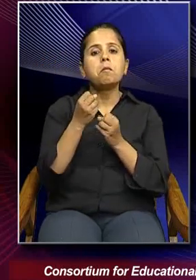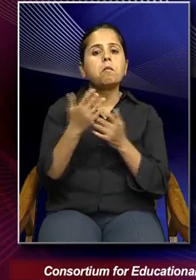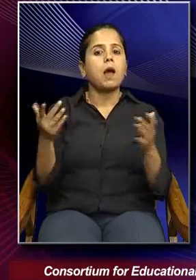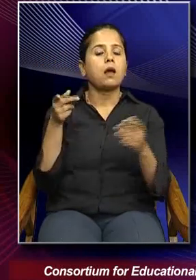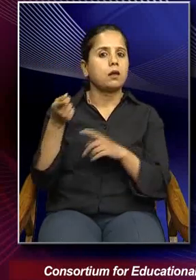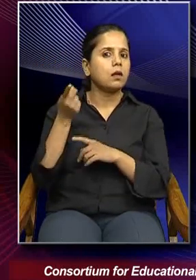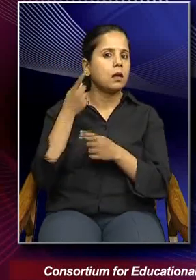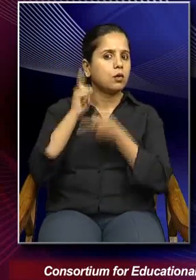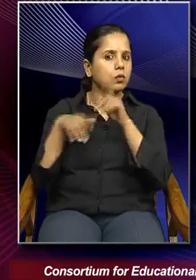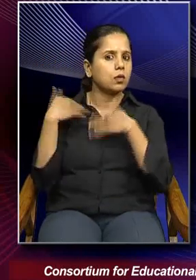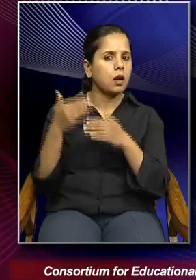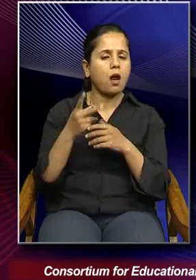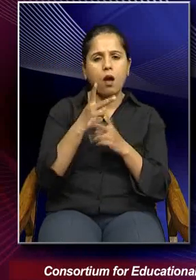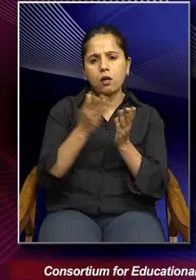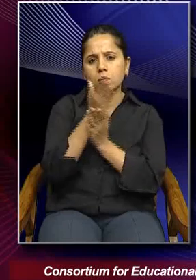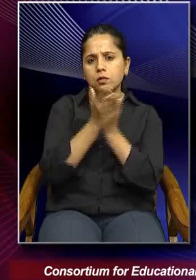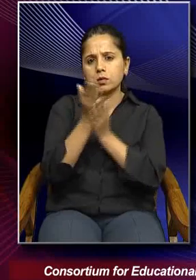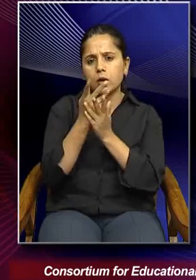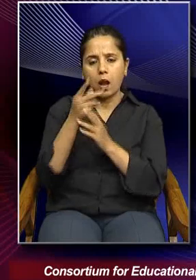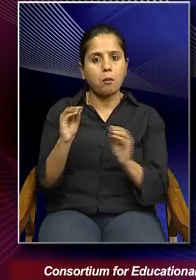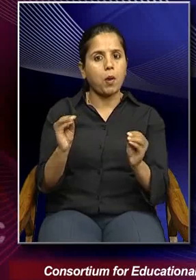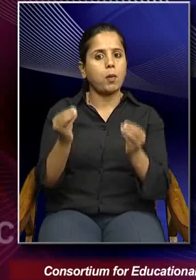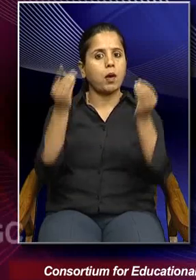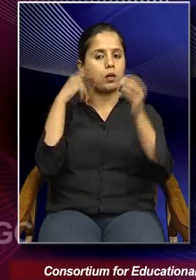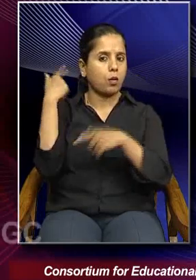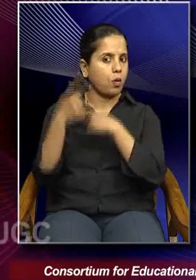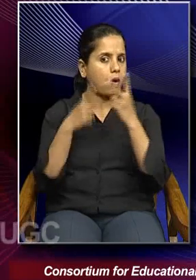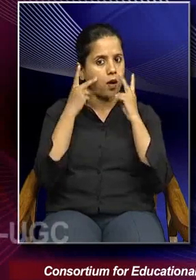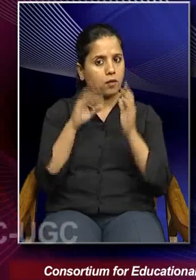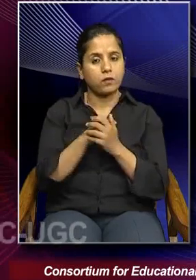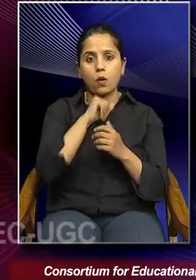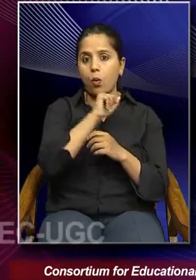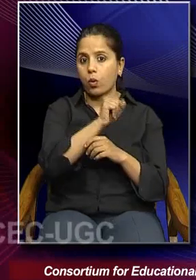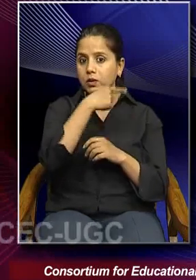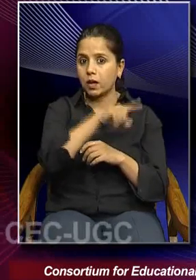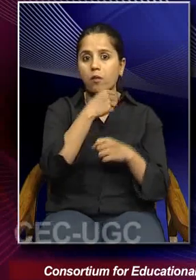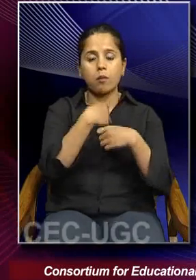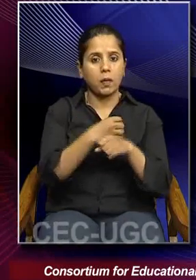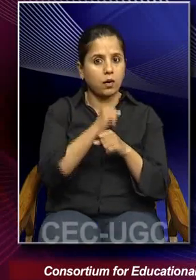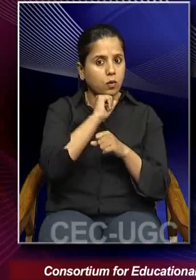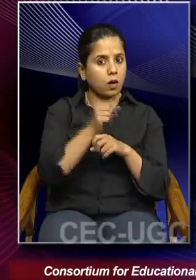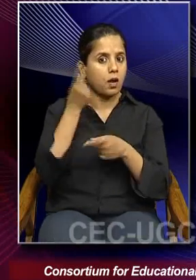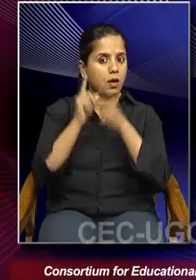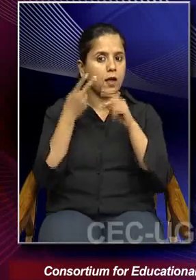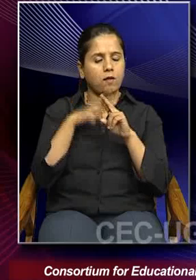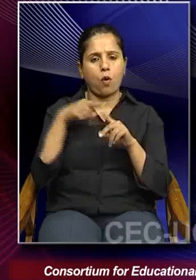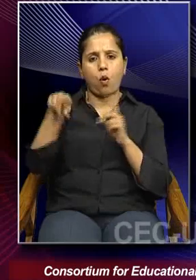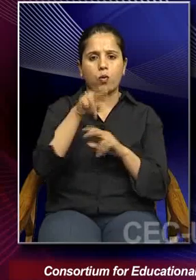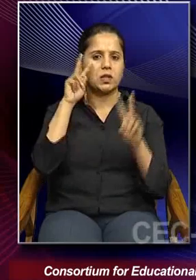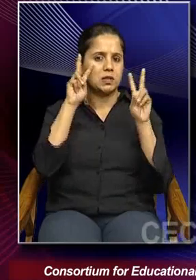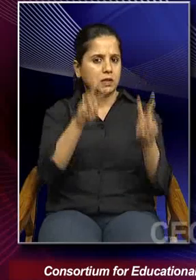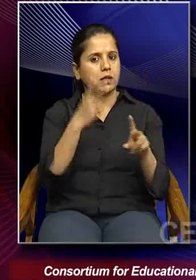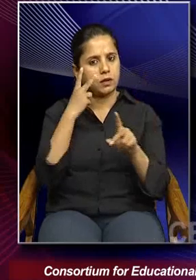को निरंतर समृद्ध किया उनके द्वारा रचित साहित्य पर यदि दृष्टि डालें